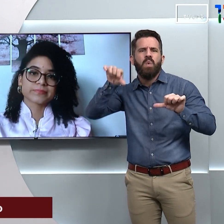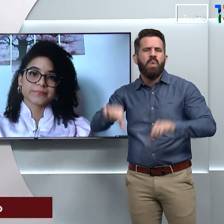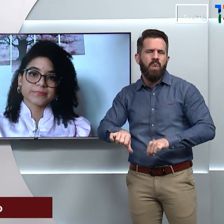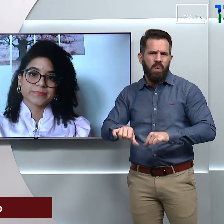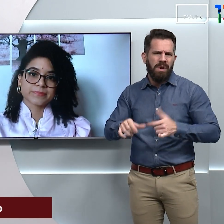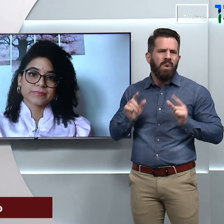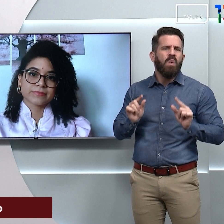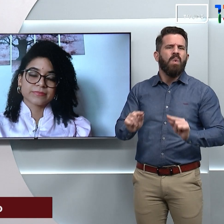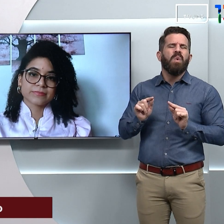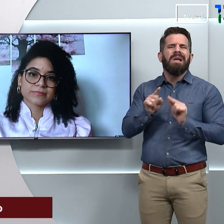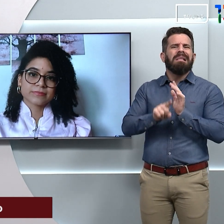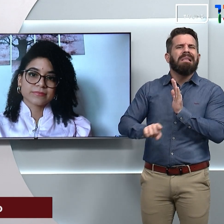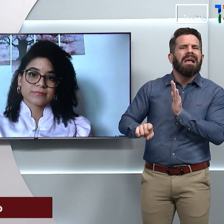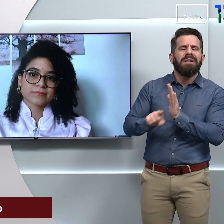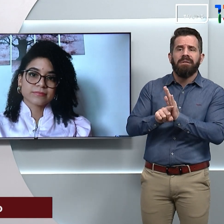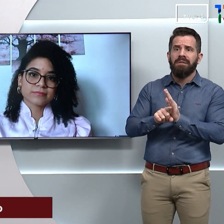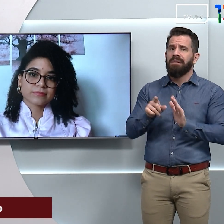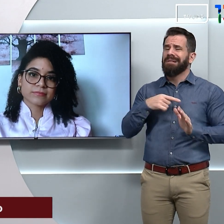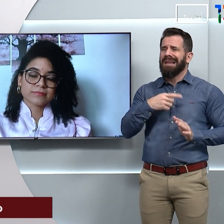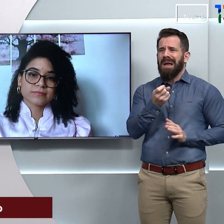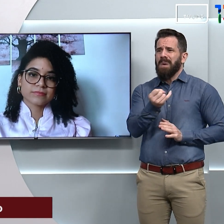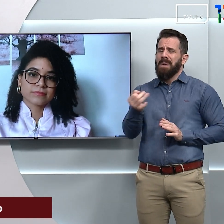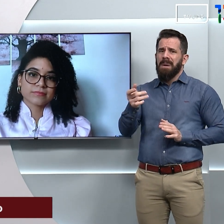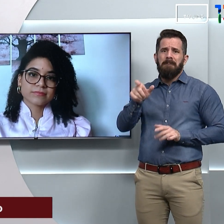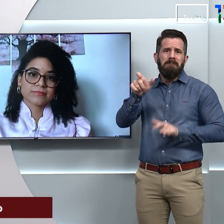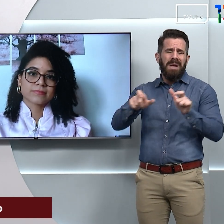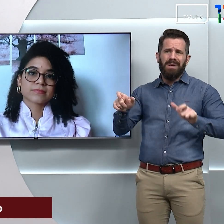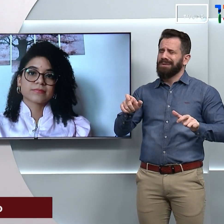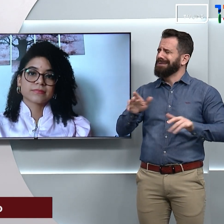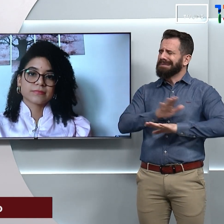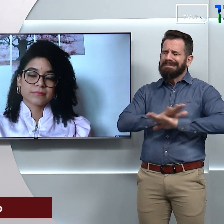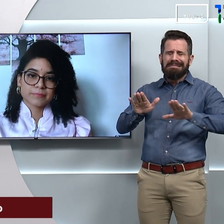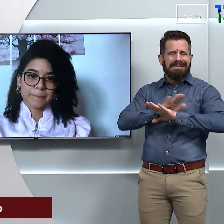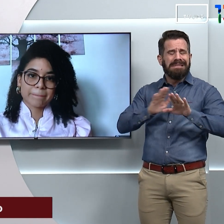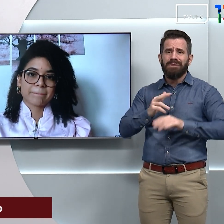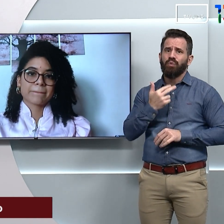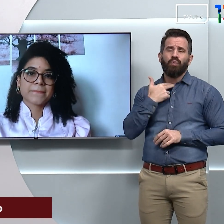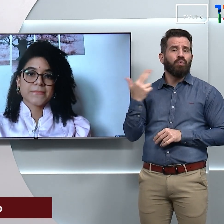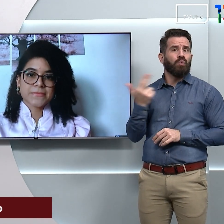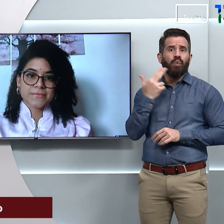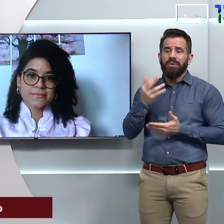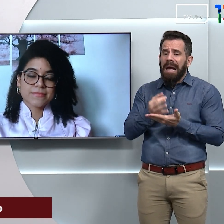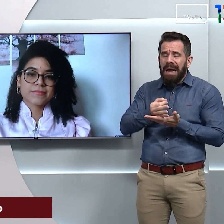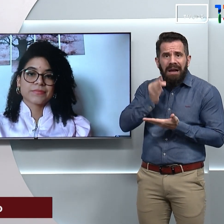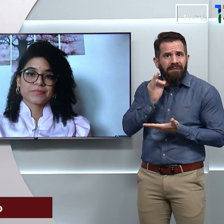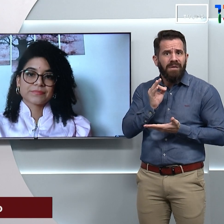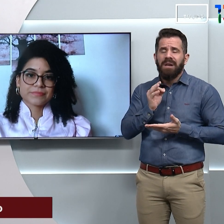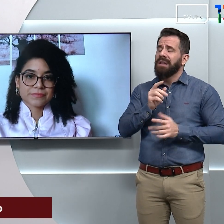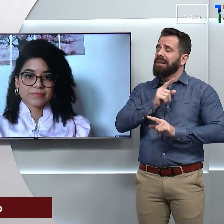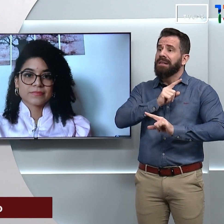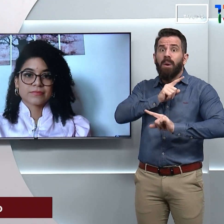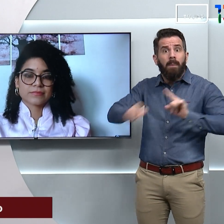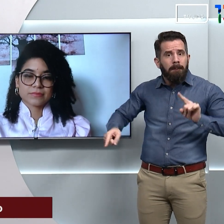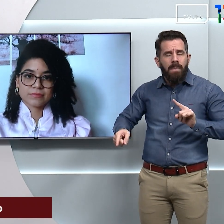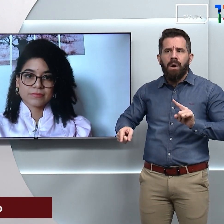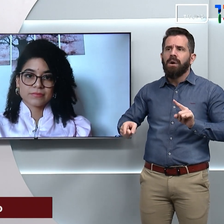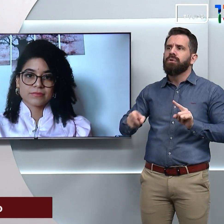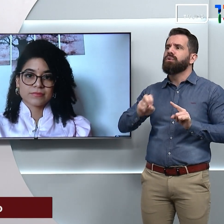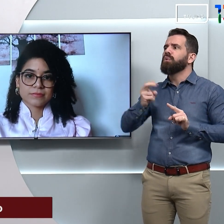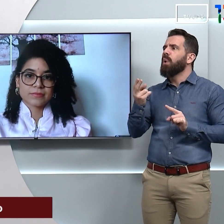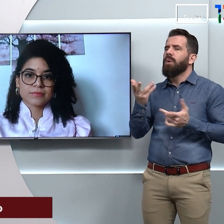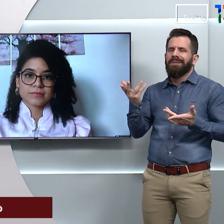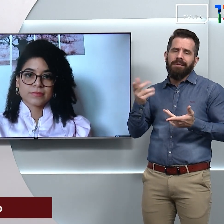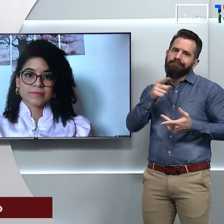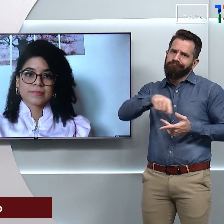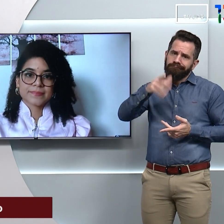E há alguma pessoa que não deve tomar café de jeito nenhum? Algum tipo de problema de saúde que impede a pessoa de desfrutar dessa bebida que é